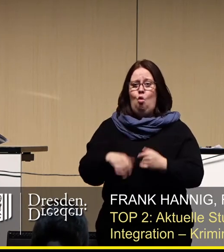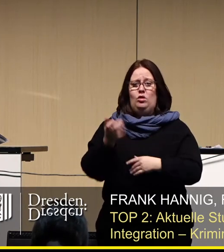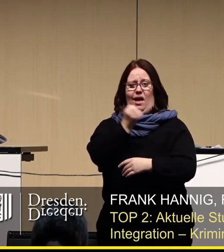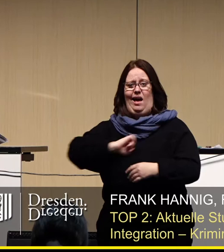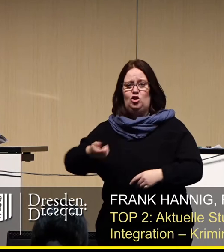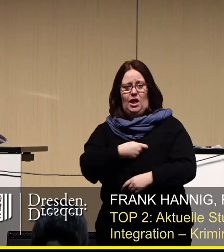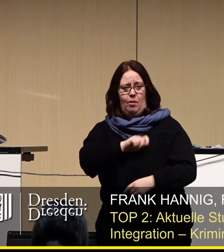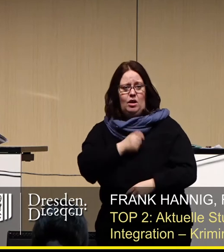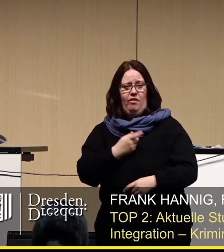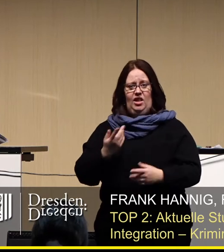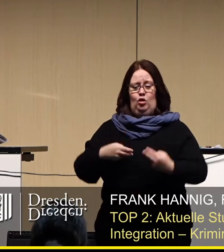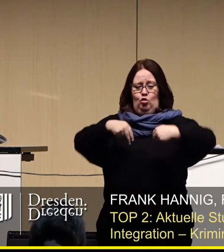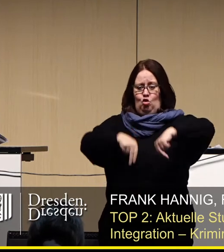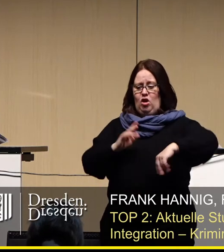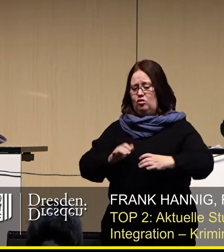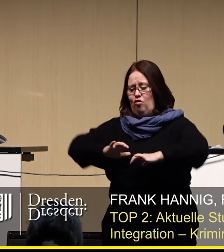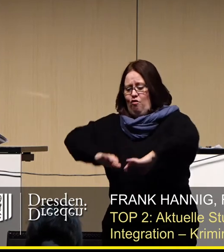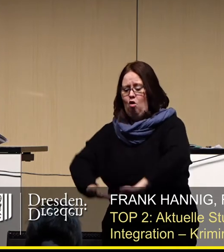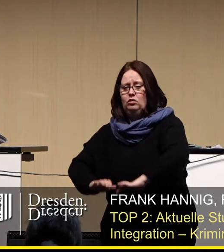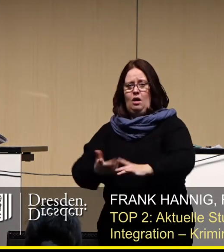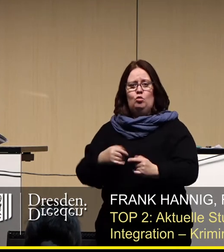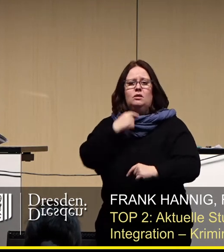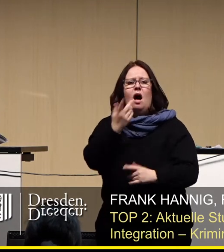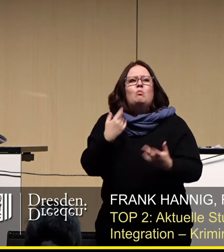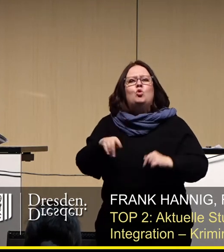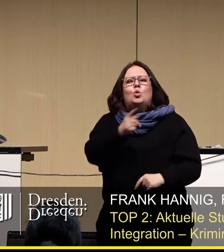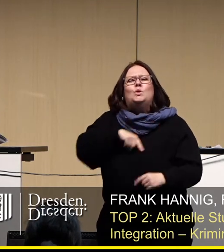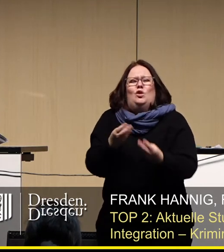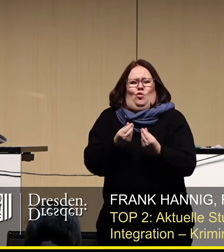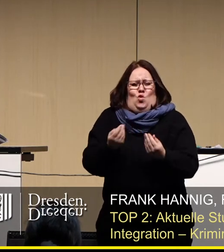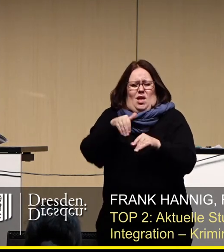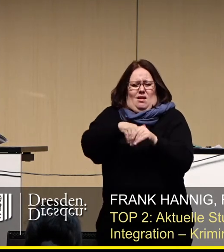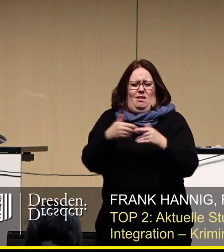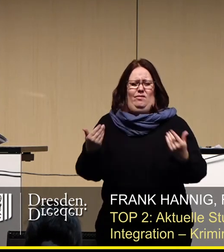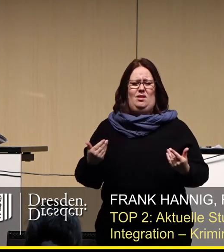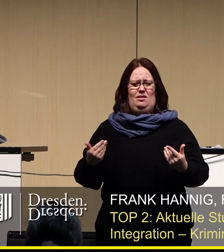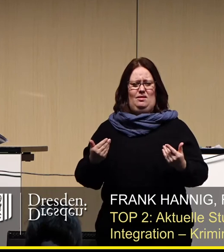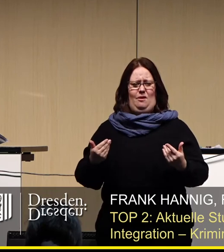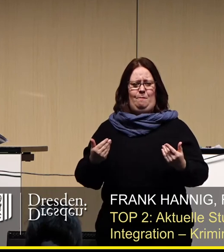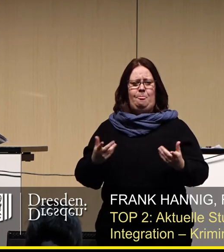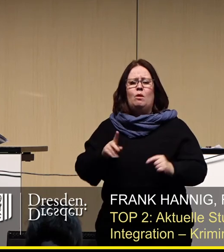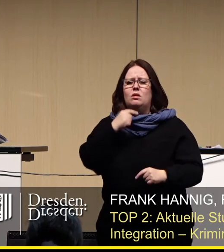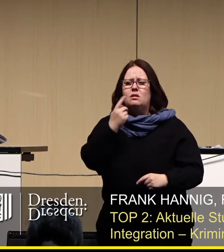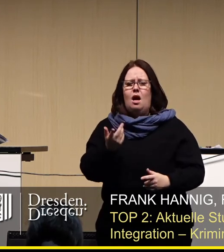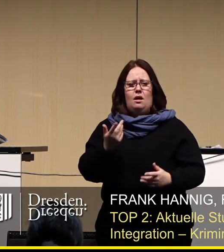rechte Kriminalität, dass der Türsteher den dann so zu Boden gedrückt hat. Das sagt nur was über unser Gefühl aus. Es sagt was darüber aus, dass wir uns mit